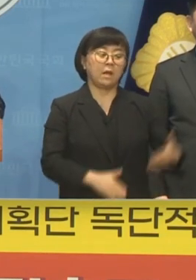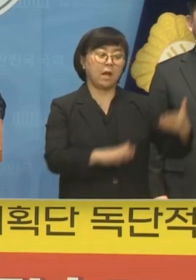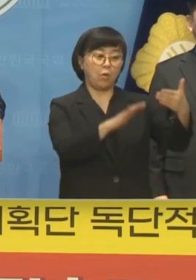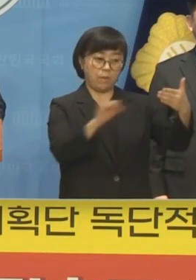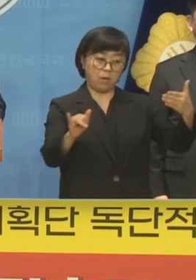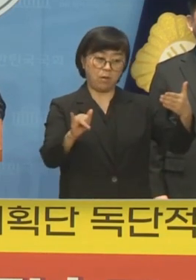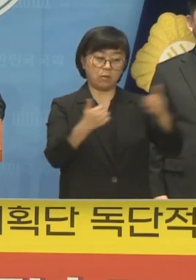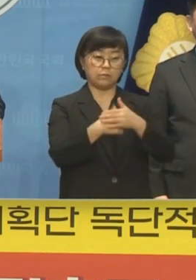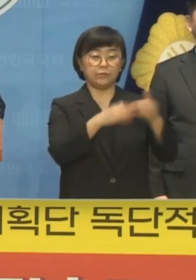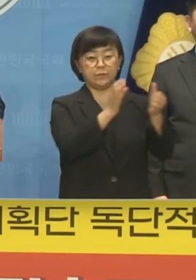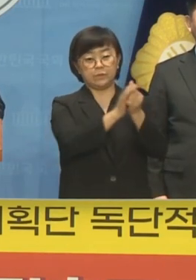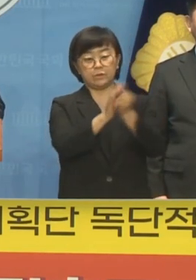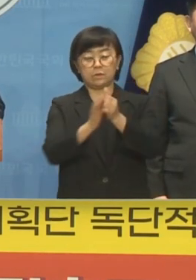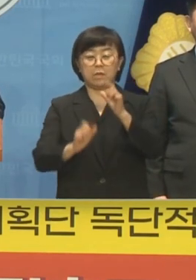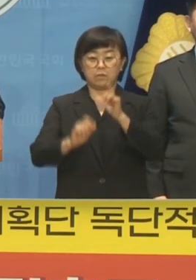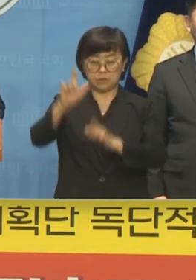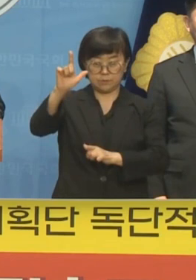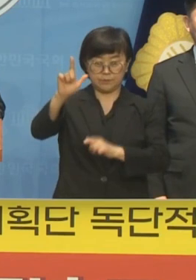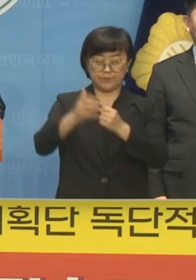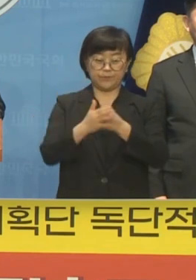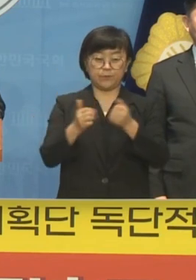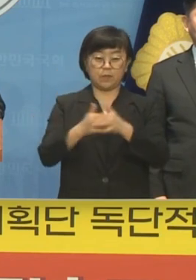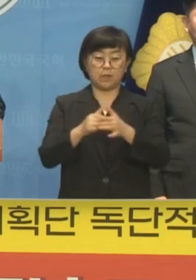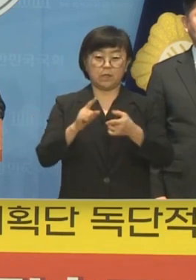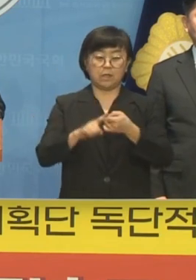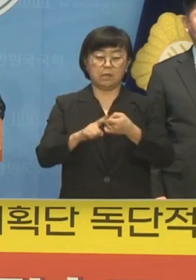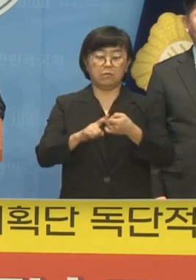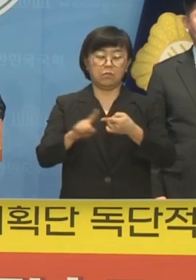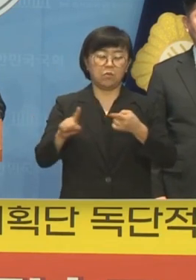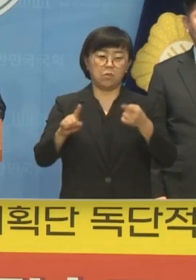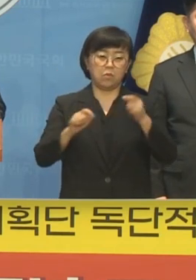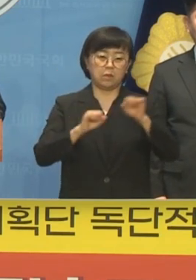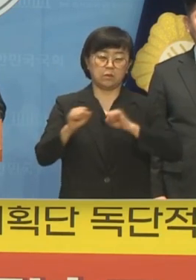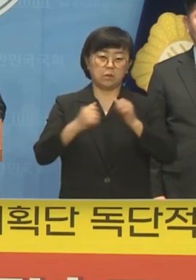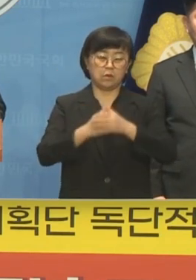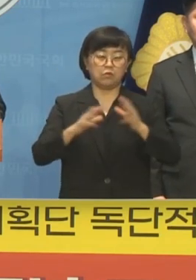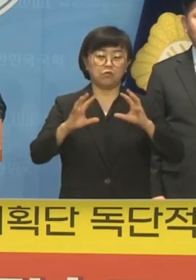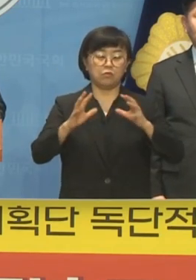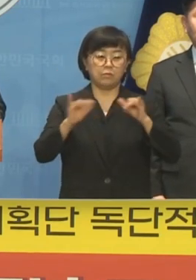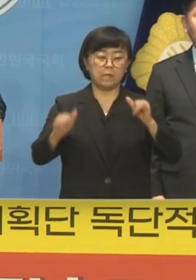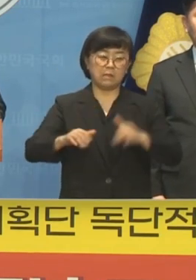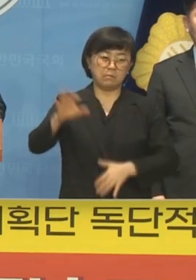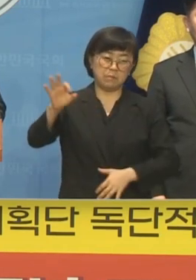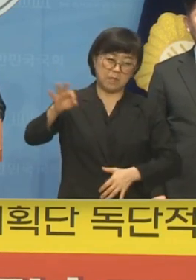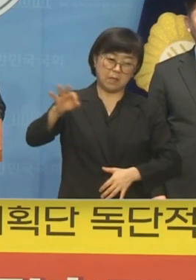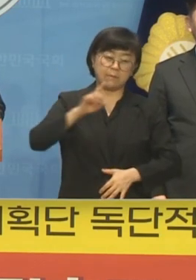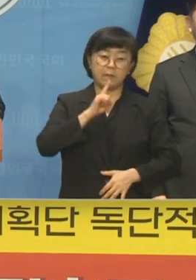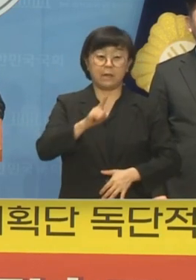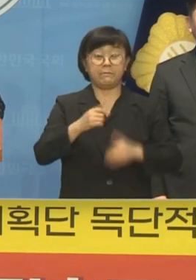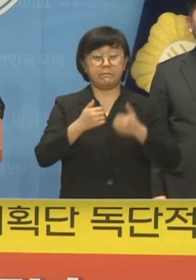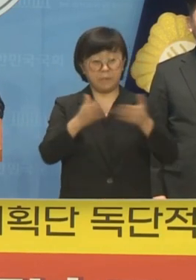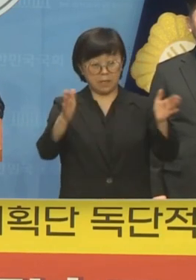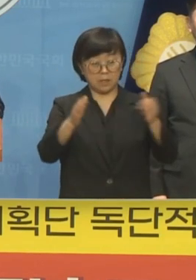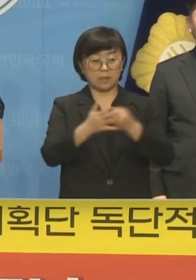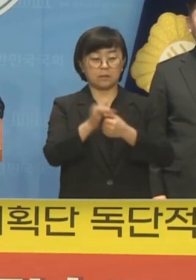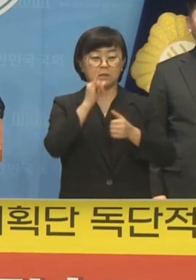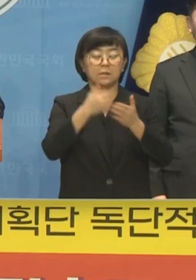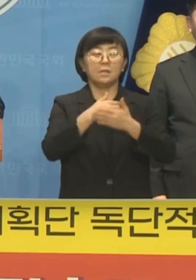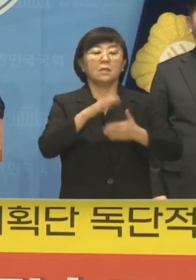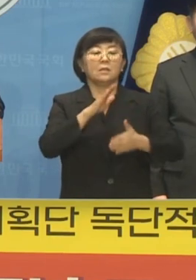9명 위촉직 대부분이 뉴라이트 활동을 했거나 국민 비하 발언을 서슴지 않는 등 과연